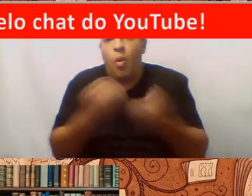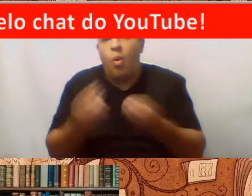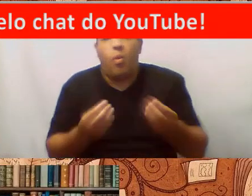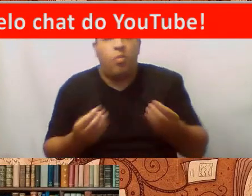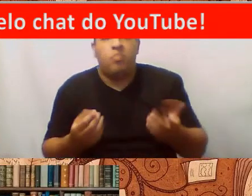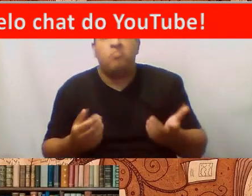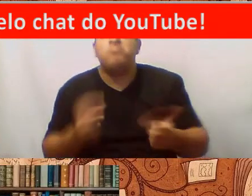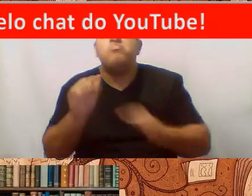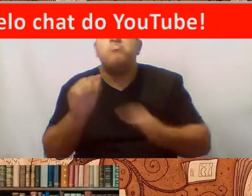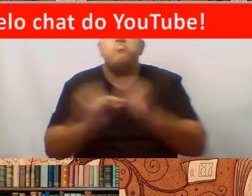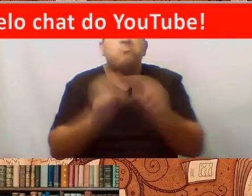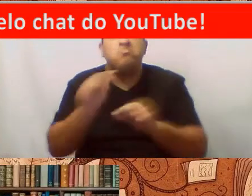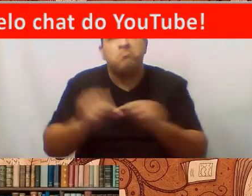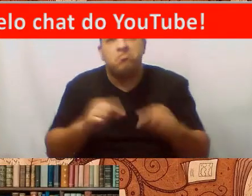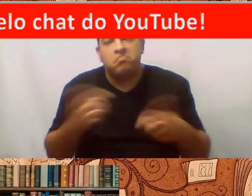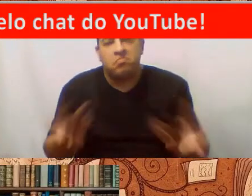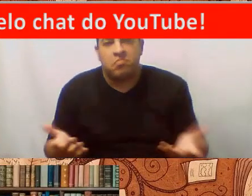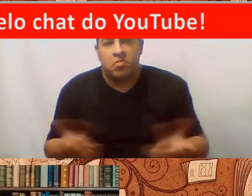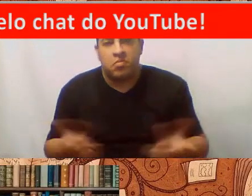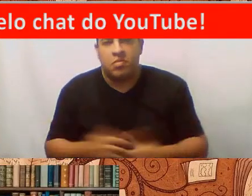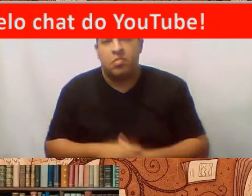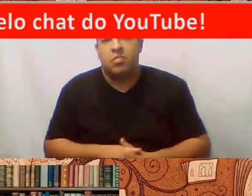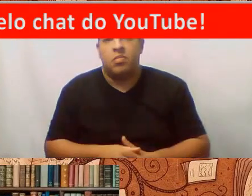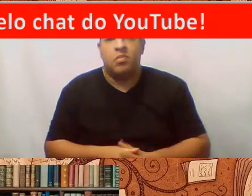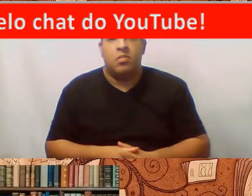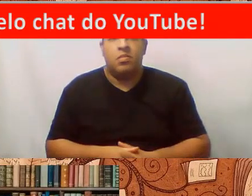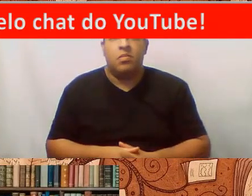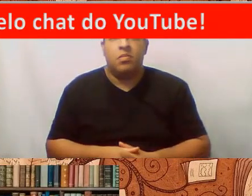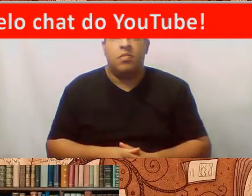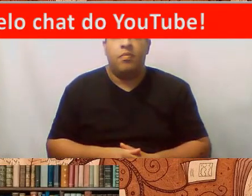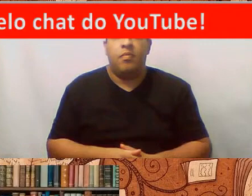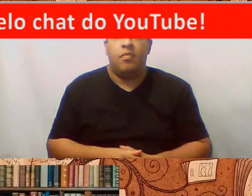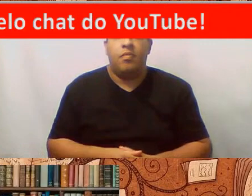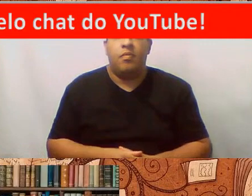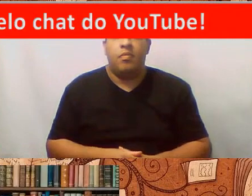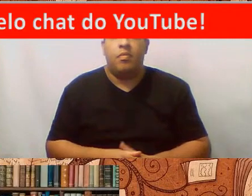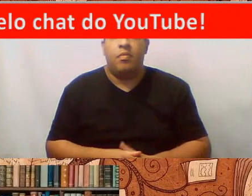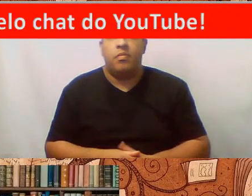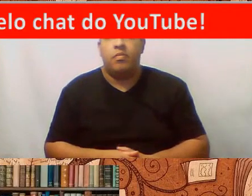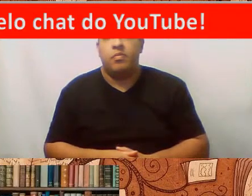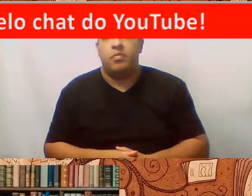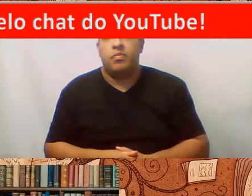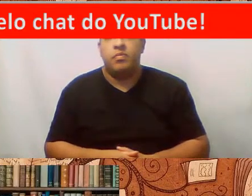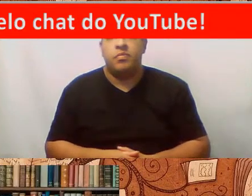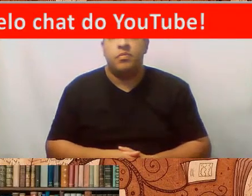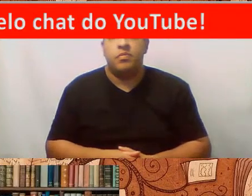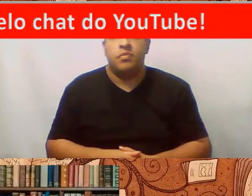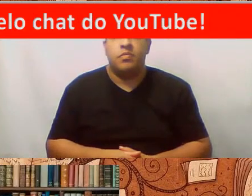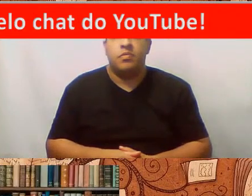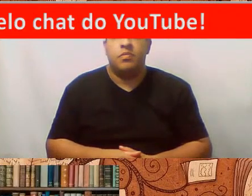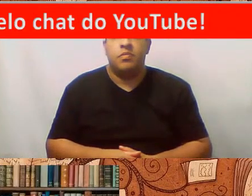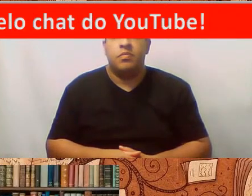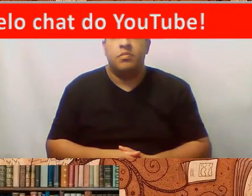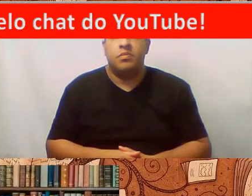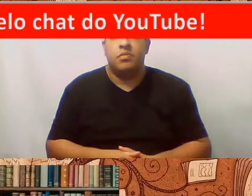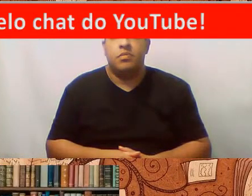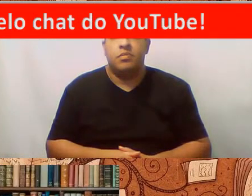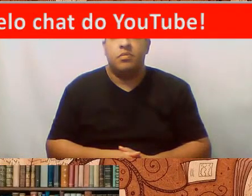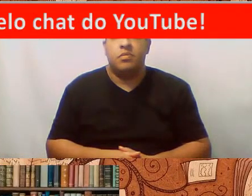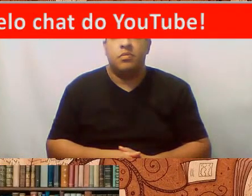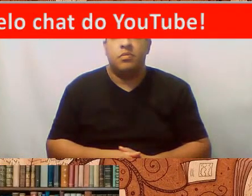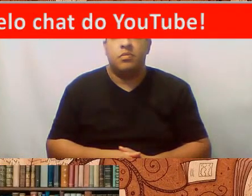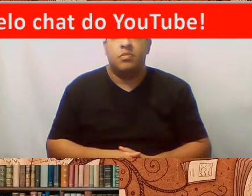Olha, eu acho que existe essa onda conservadora, ela se dá pelas linhas de forças